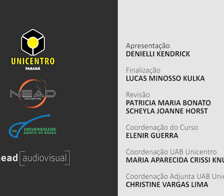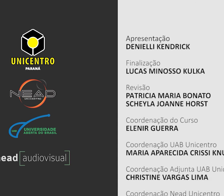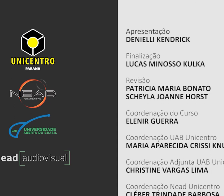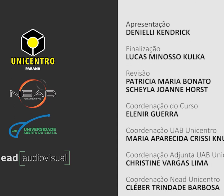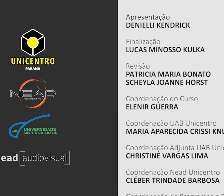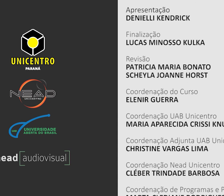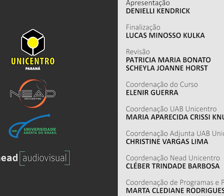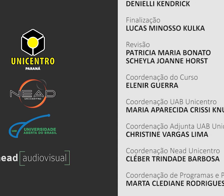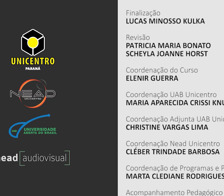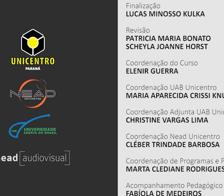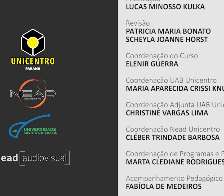e